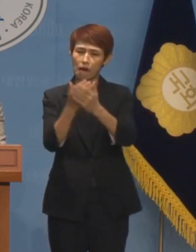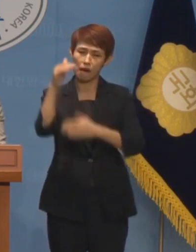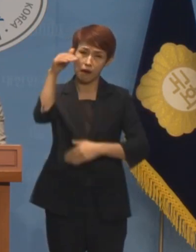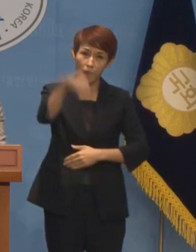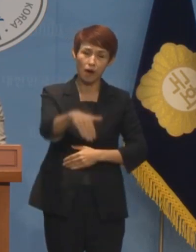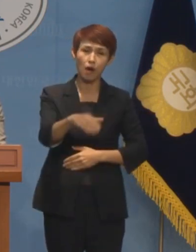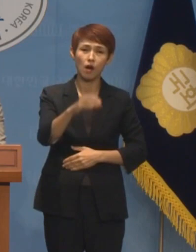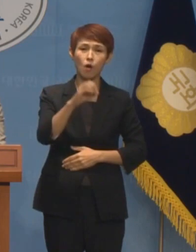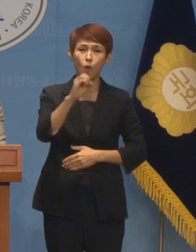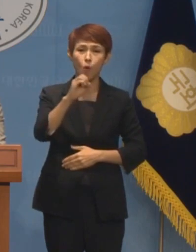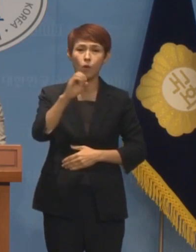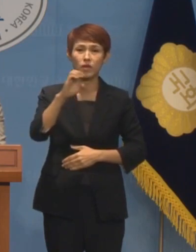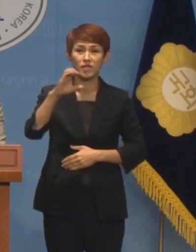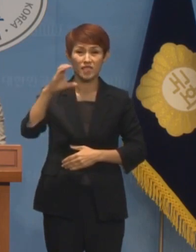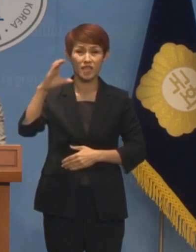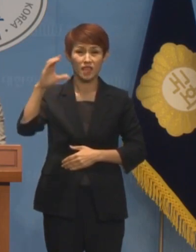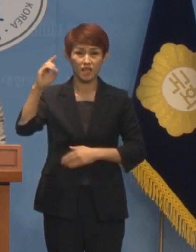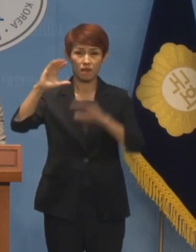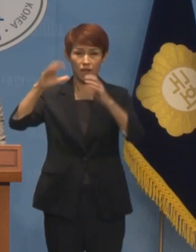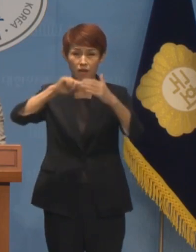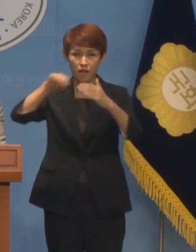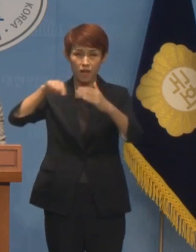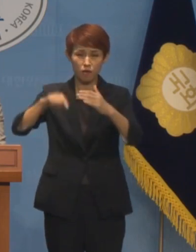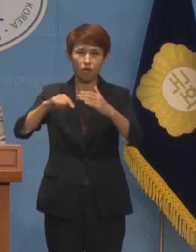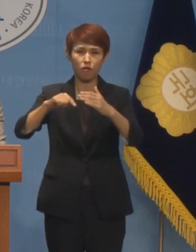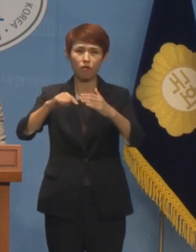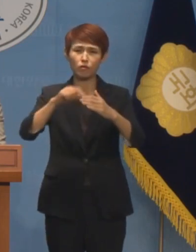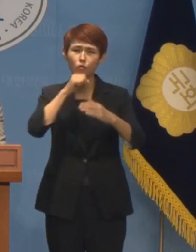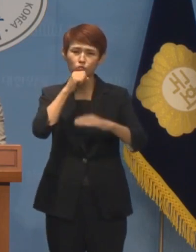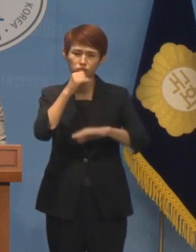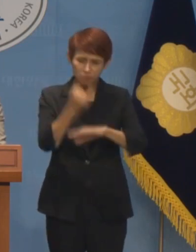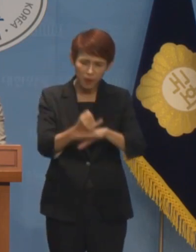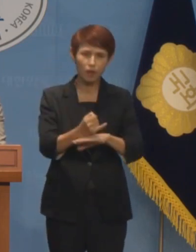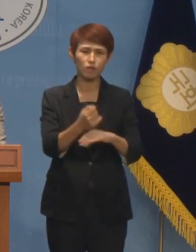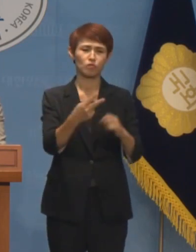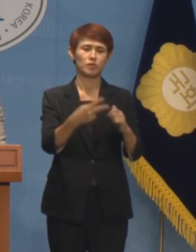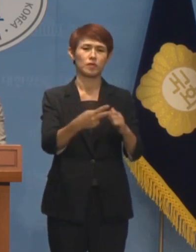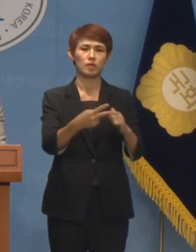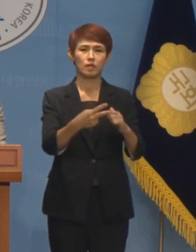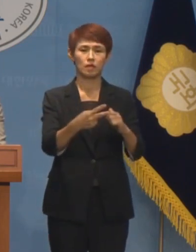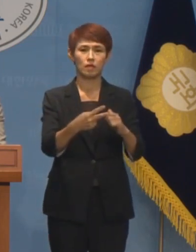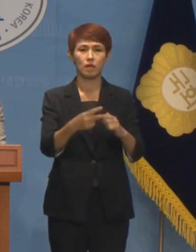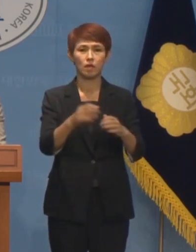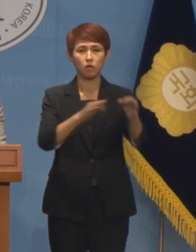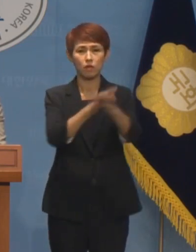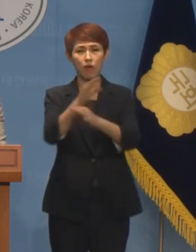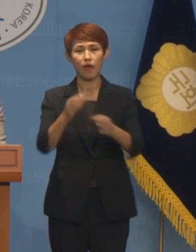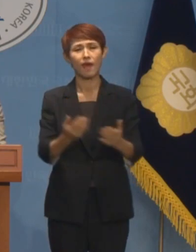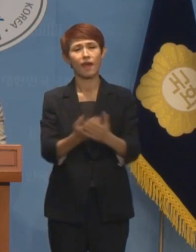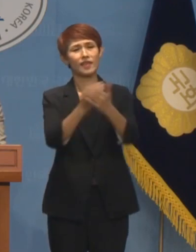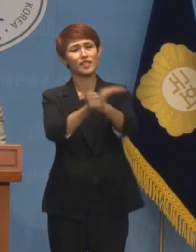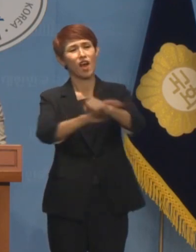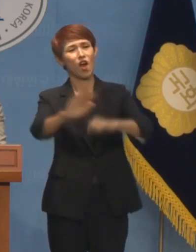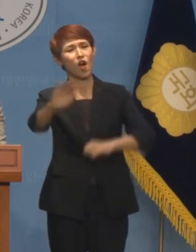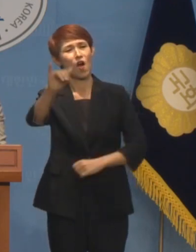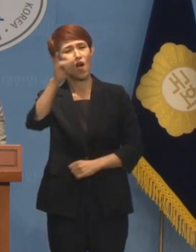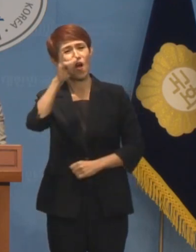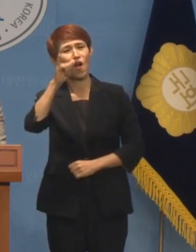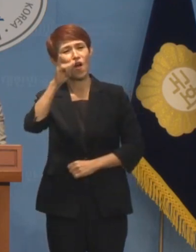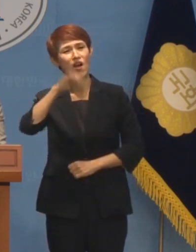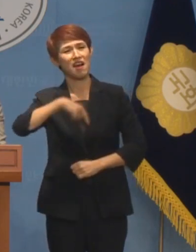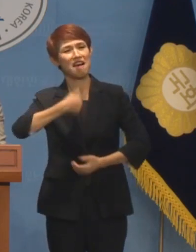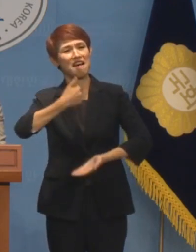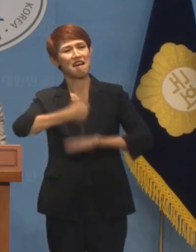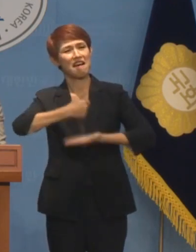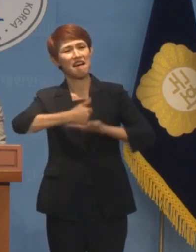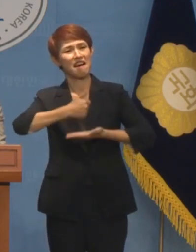국가 중 뒤에서 4번째 경제 성적표를 받아놓고 경제 활력이 살아나고 있다는